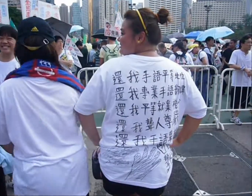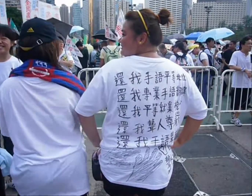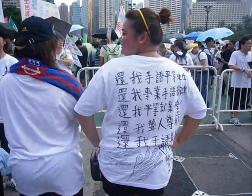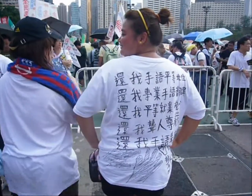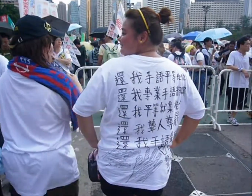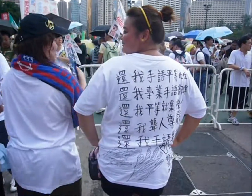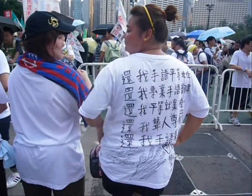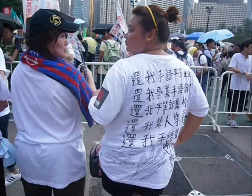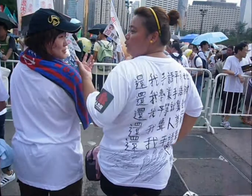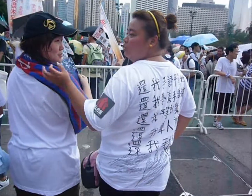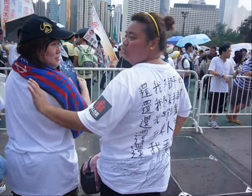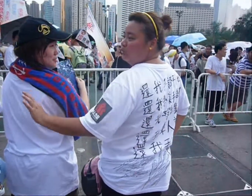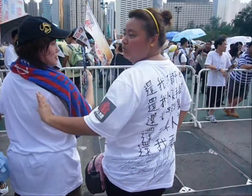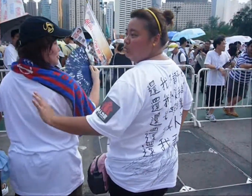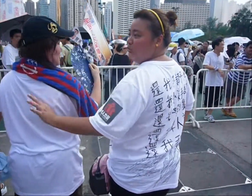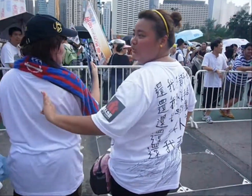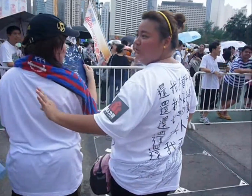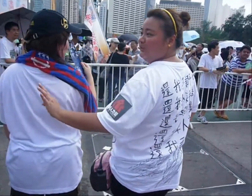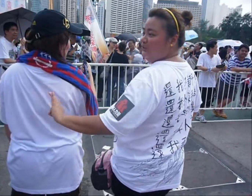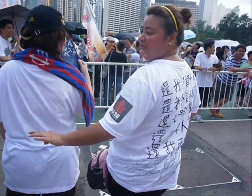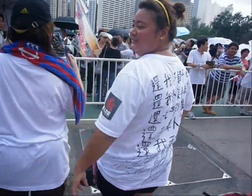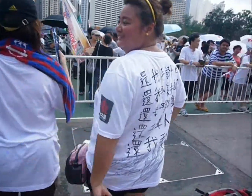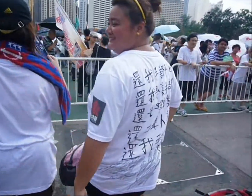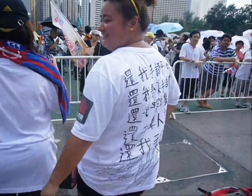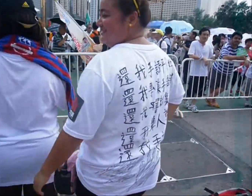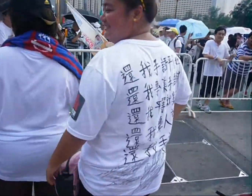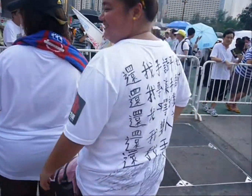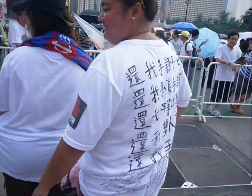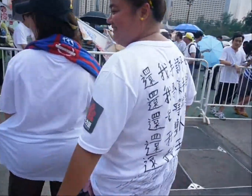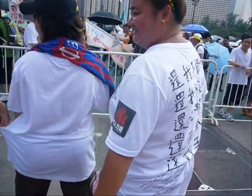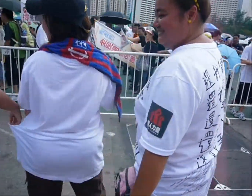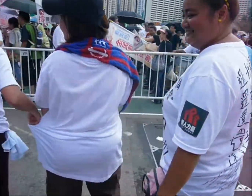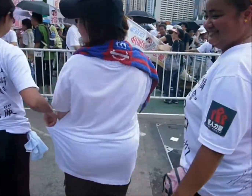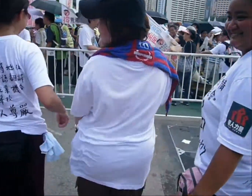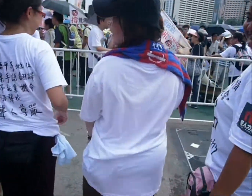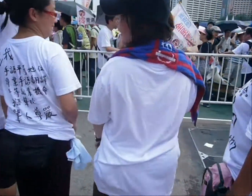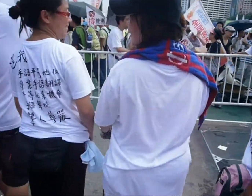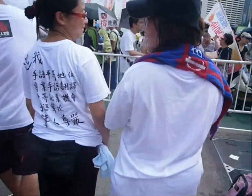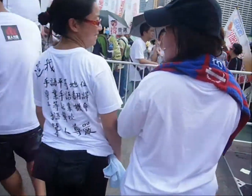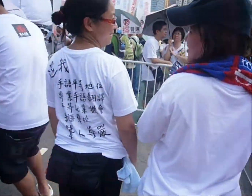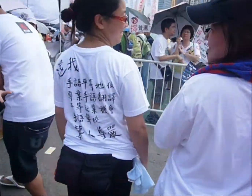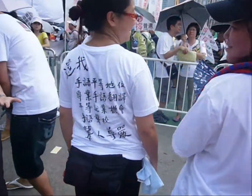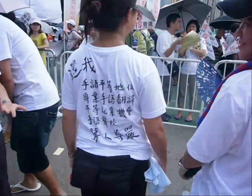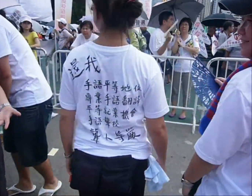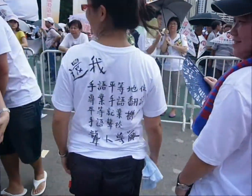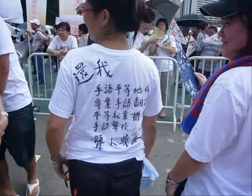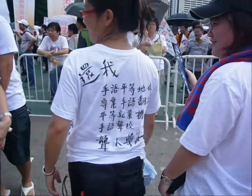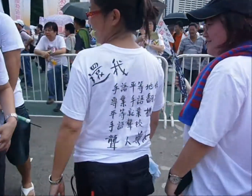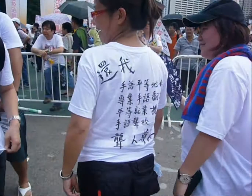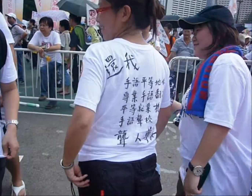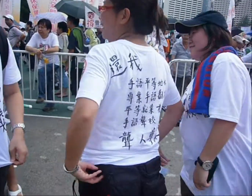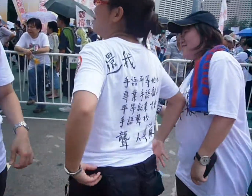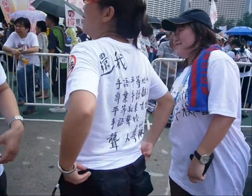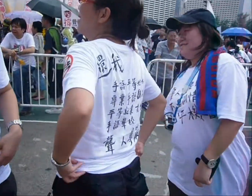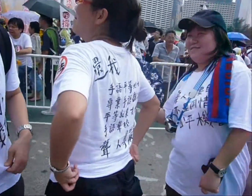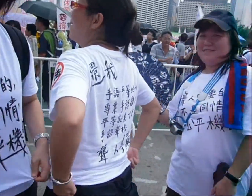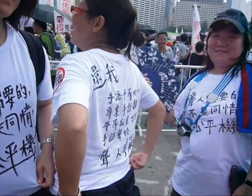天守者最後生，但是在這裏，天守者最後生，就緊緊結罪